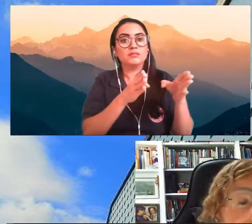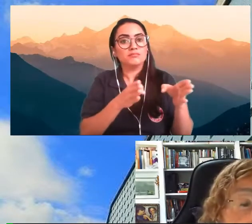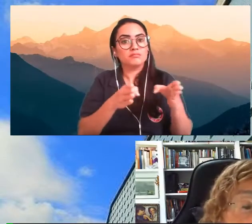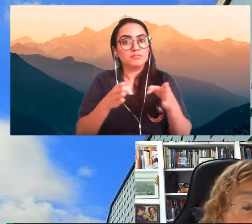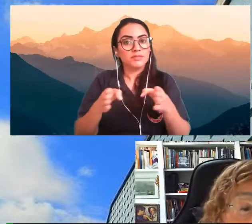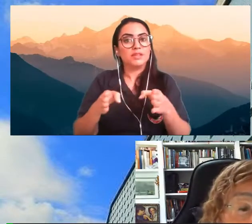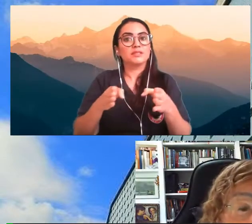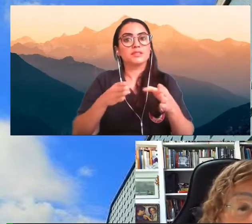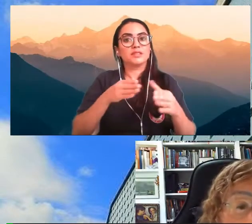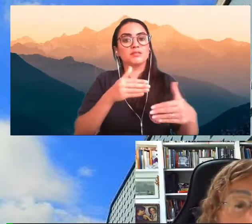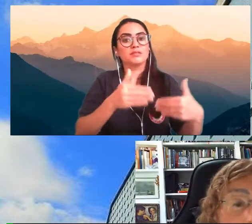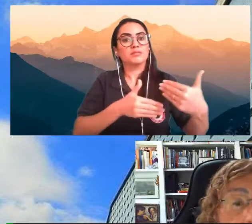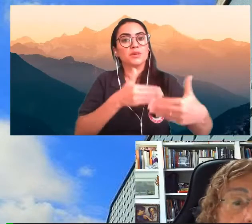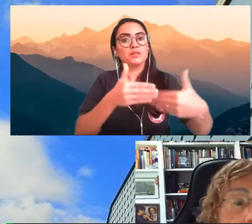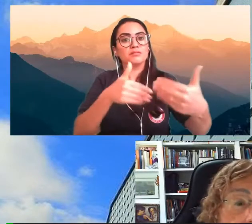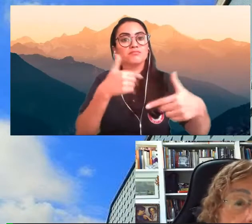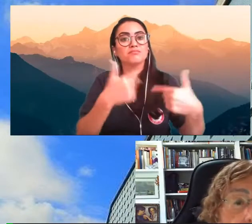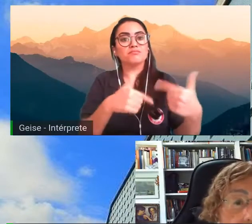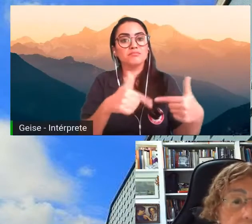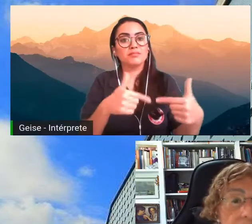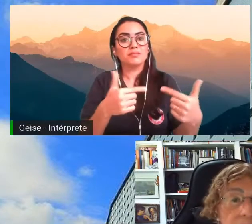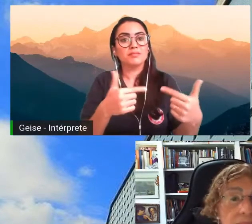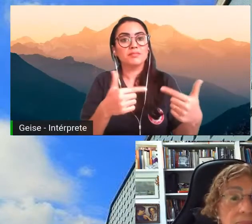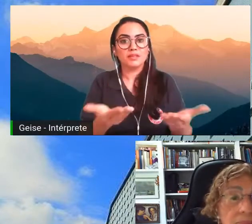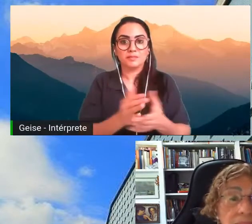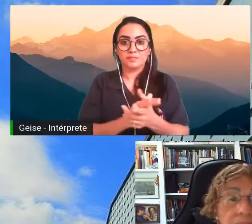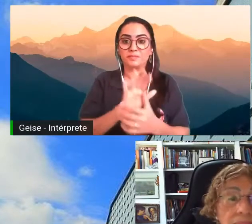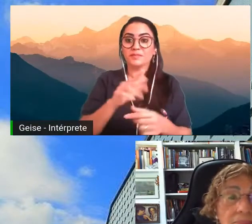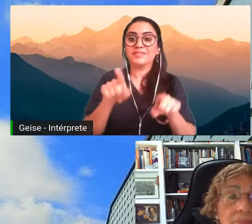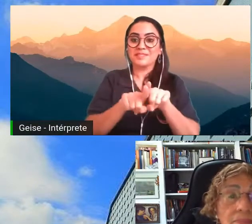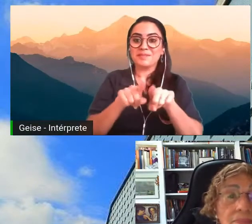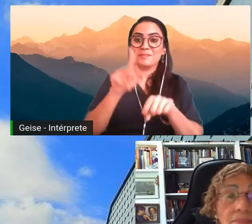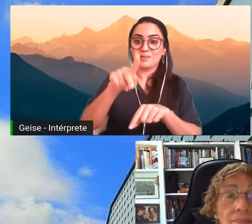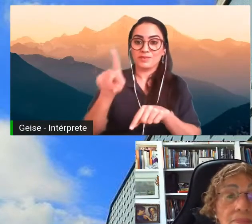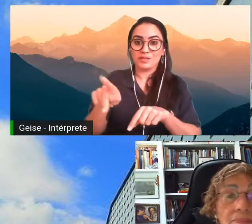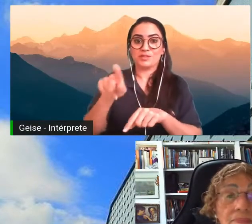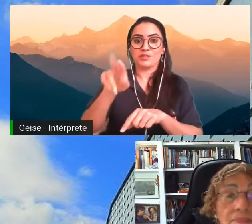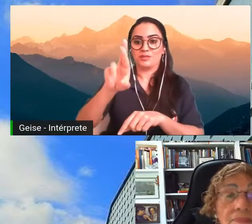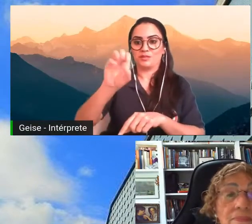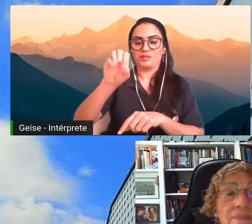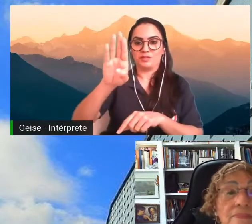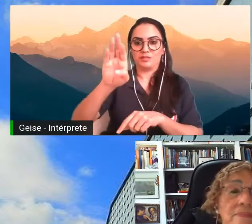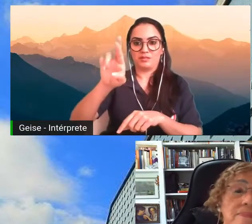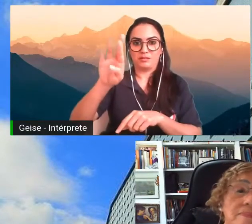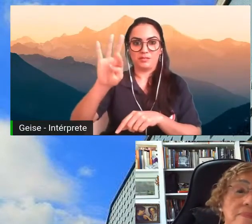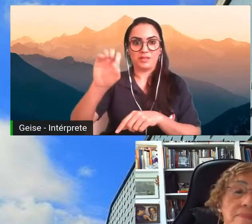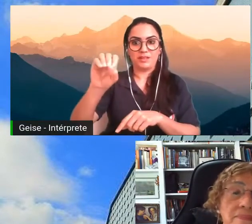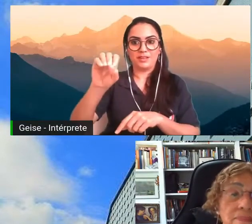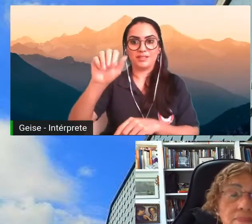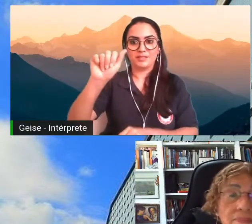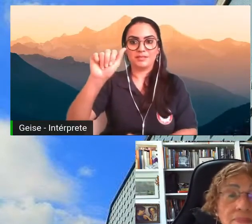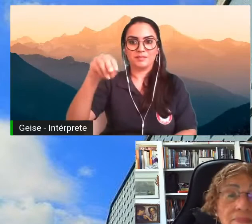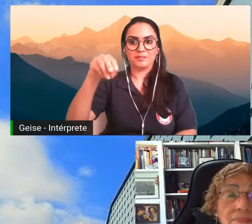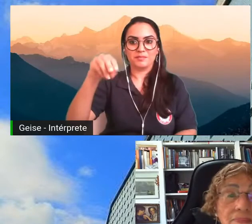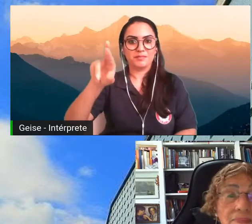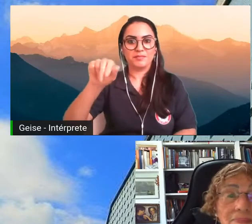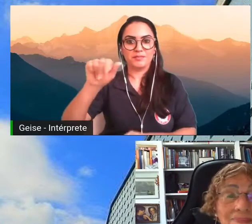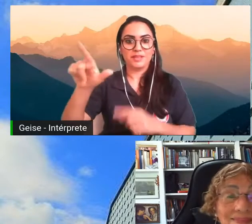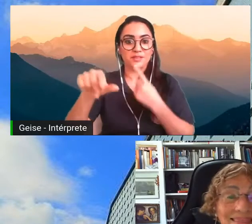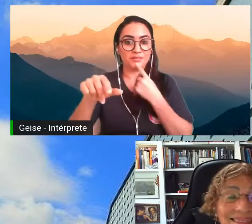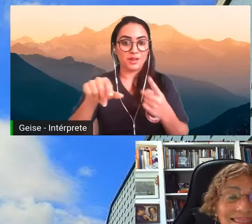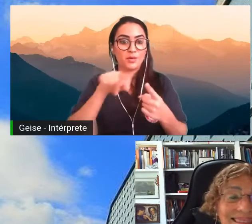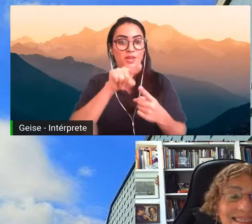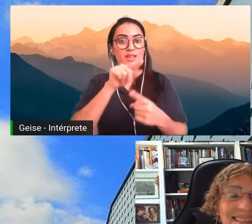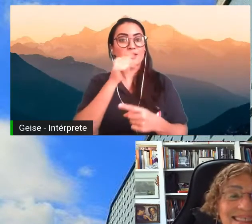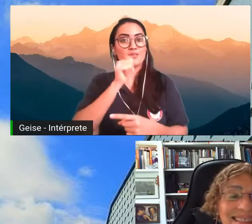trabalho. Olha, o professor Alberto Leal, professora Maria, está lembrando a senhora que não é à toa que a dona Maria Helena hoje é o presidente do Conselho Nacional de Educação.